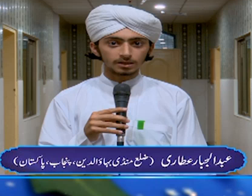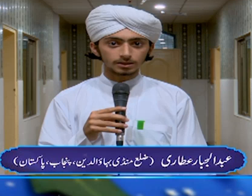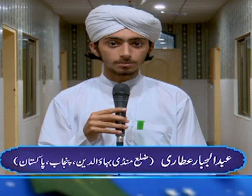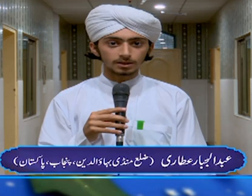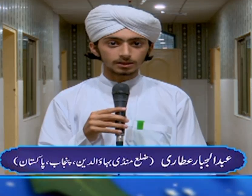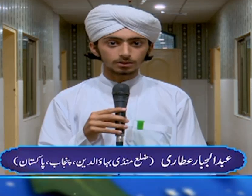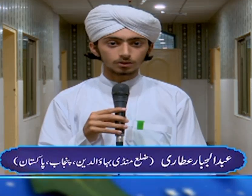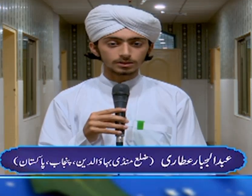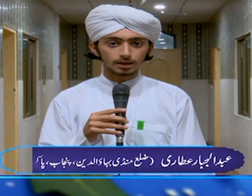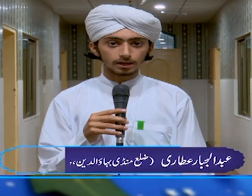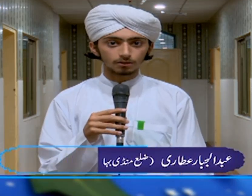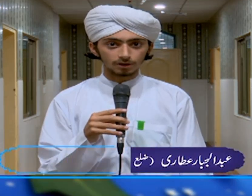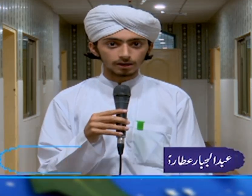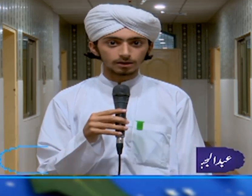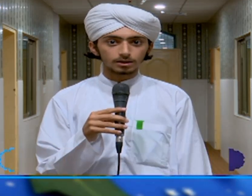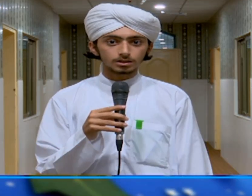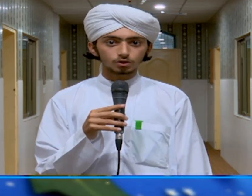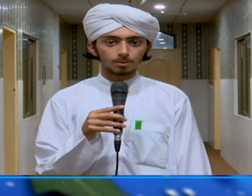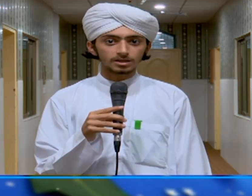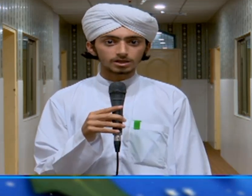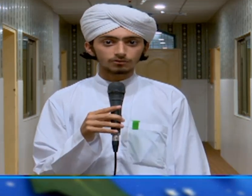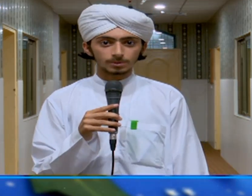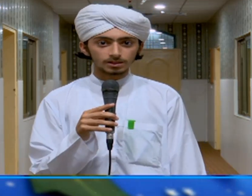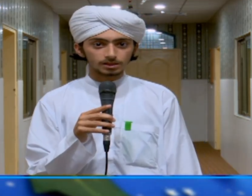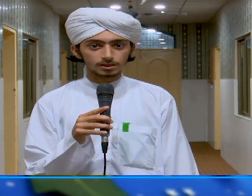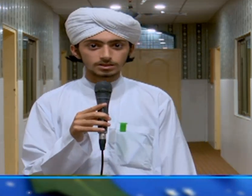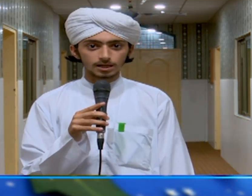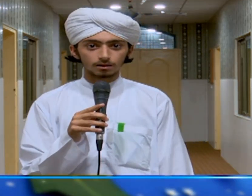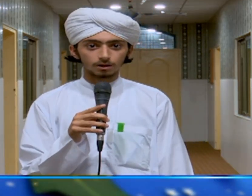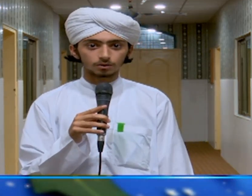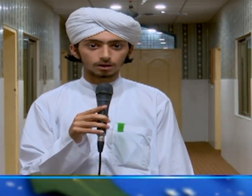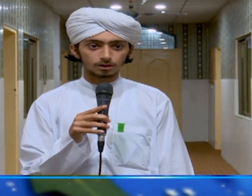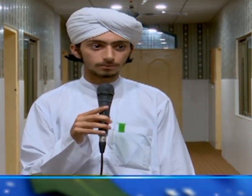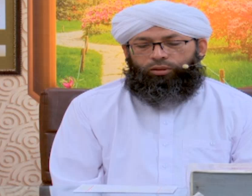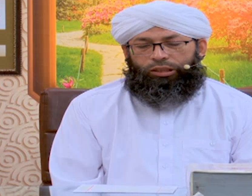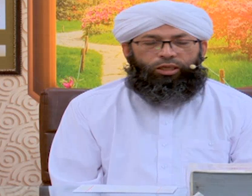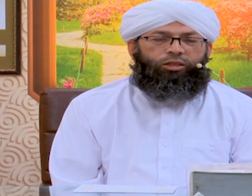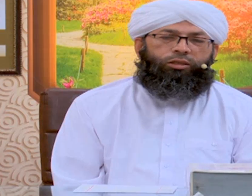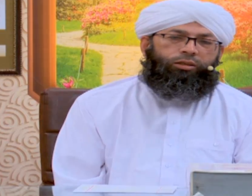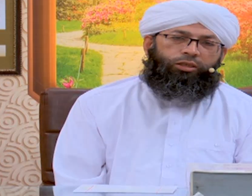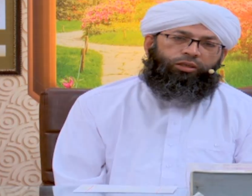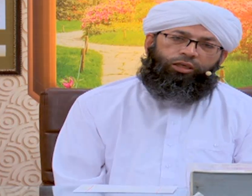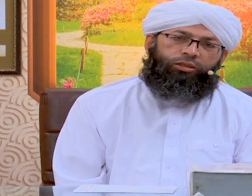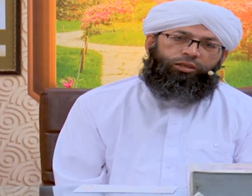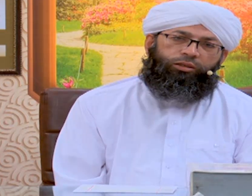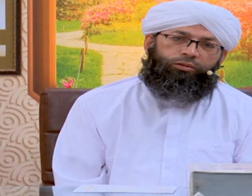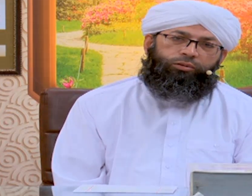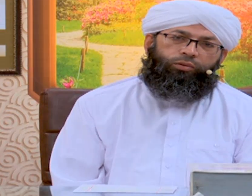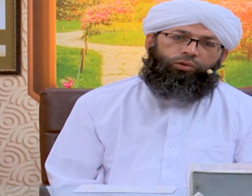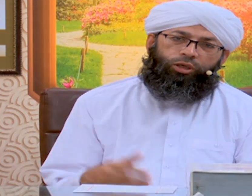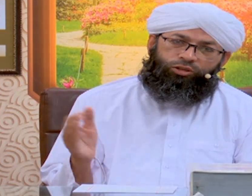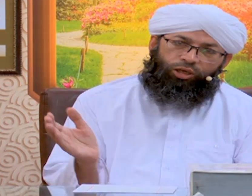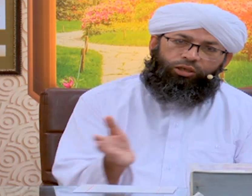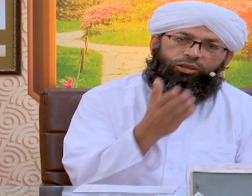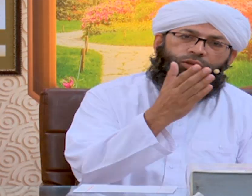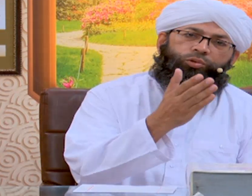کے گھر میں نظر پڑ جائے تو اس کا کیا کفارہ ہے؟ جواب ارشاد فرما دیجئے, جزاک اللہ خیرا. ارادتاً ایسا نہیں کیا